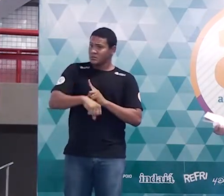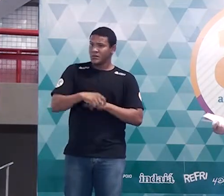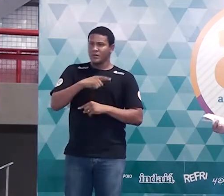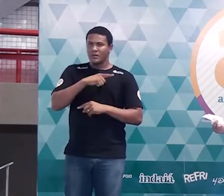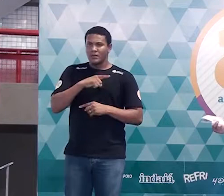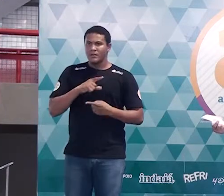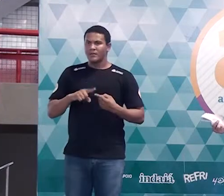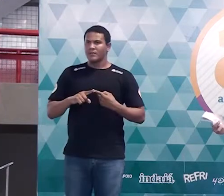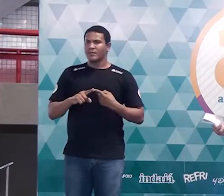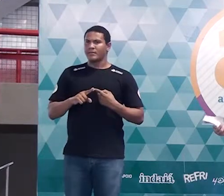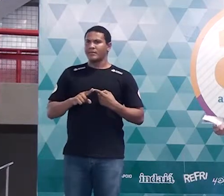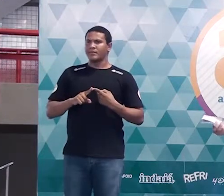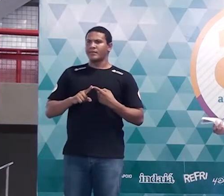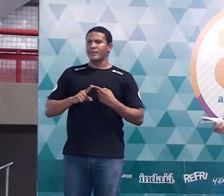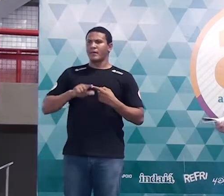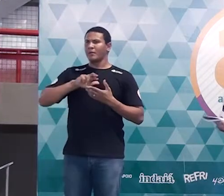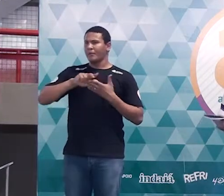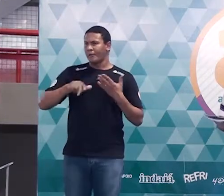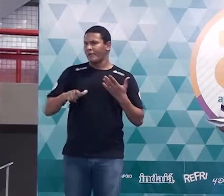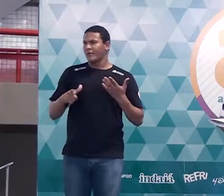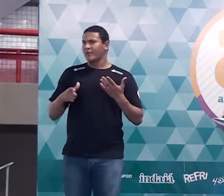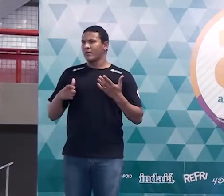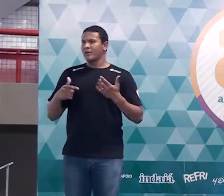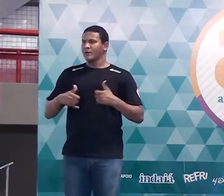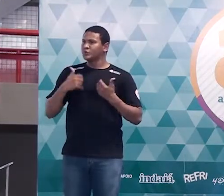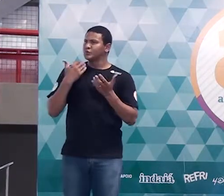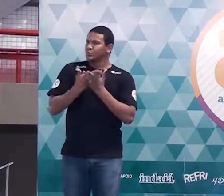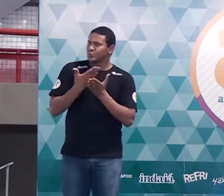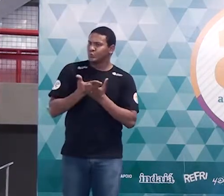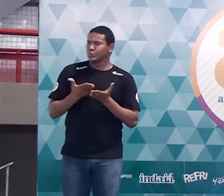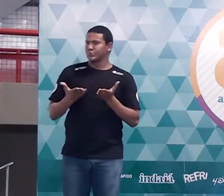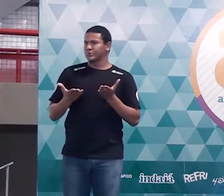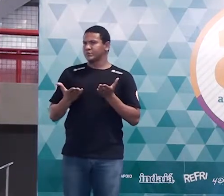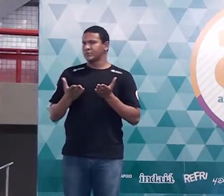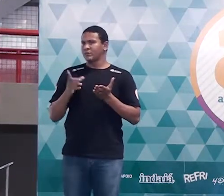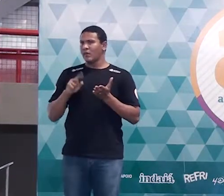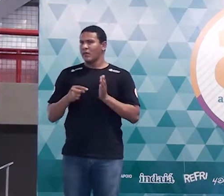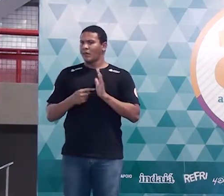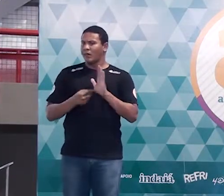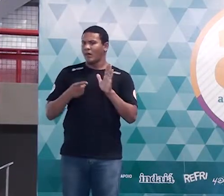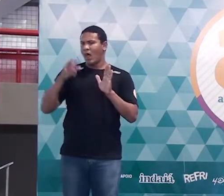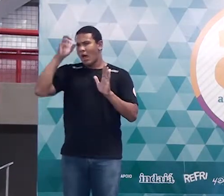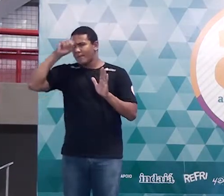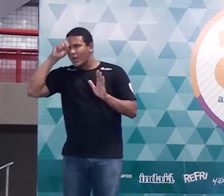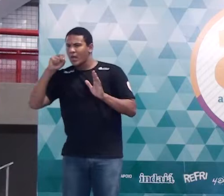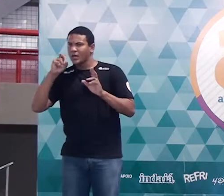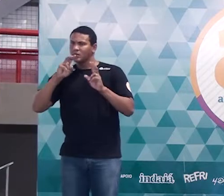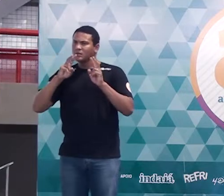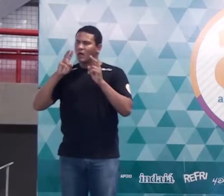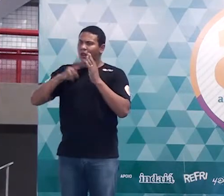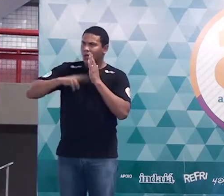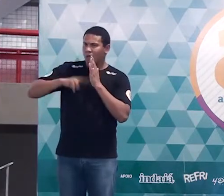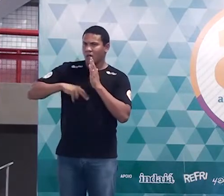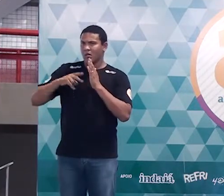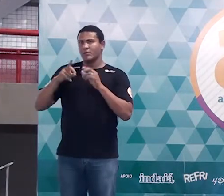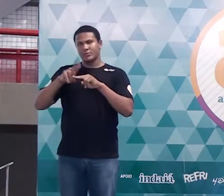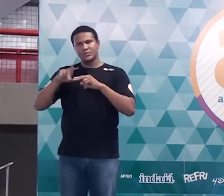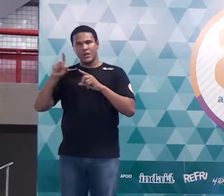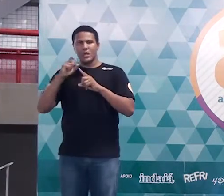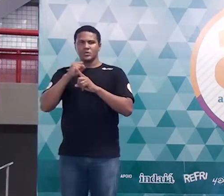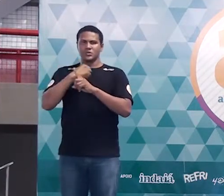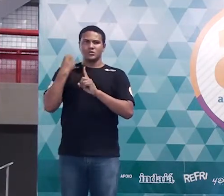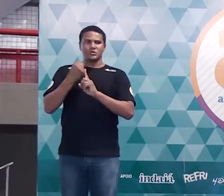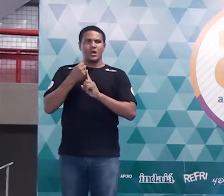médio, que tem um certo status, que estuda, que aprende algumas coisas, que lê. Então são níveis sociais